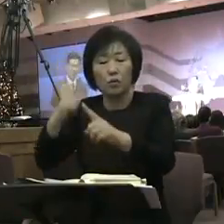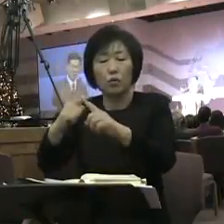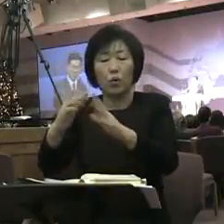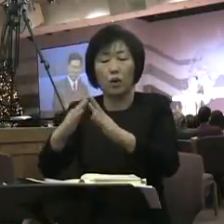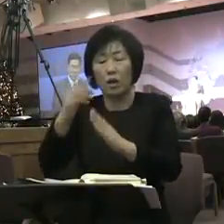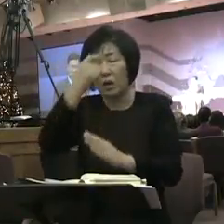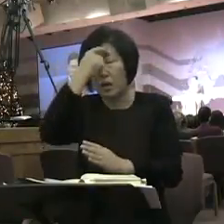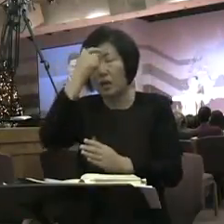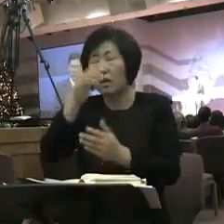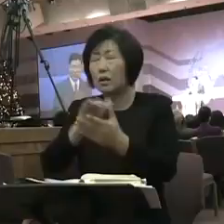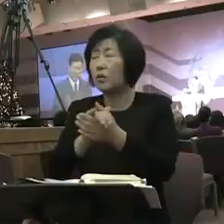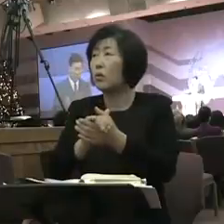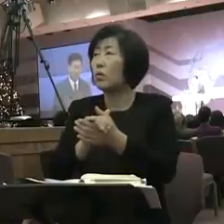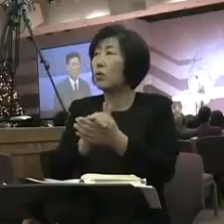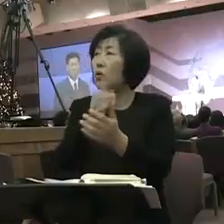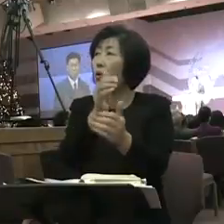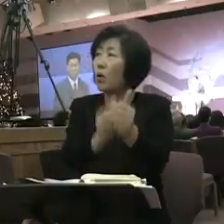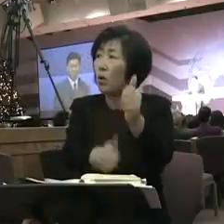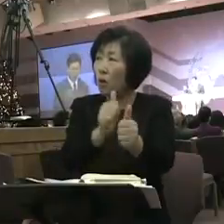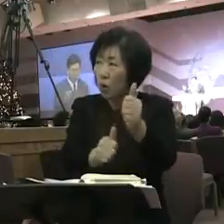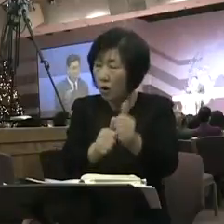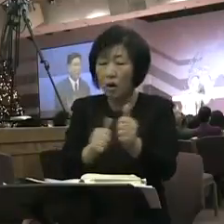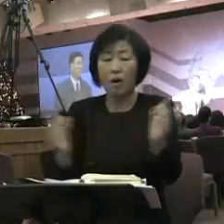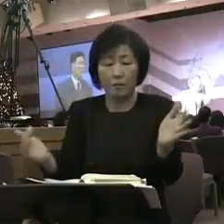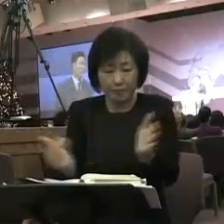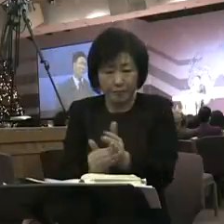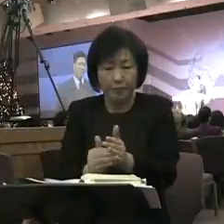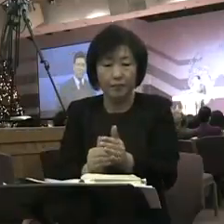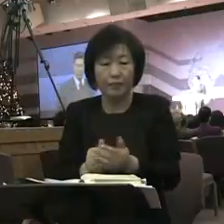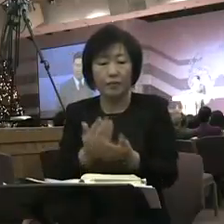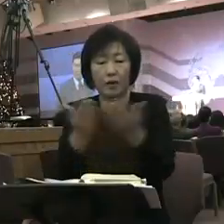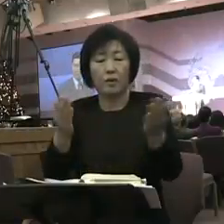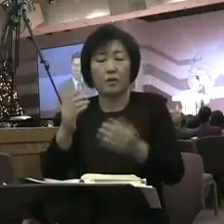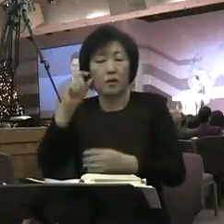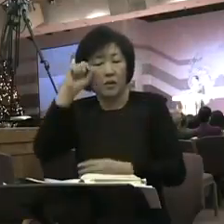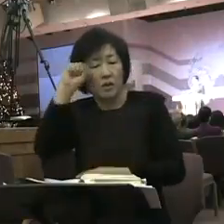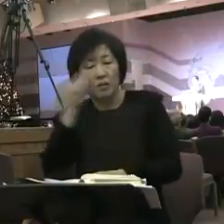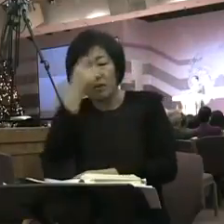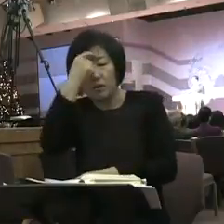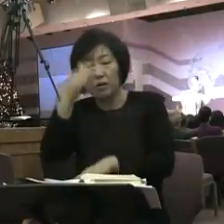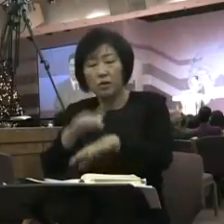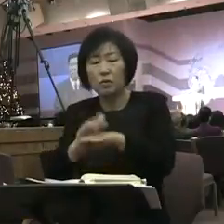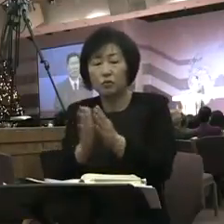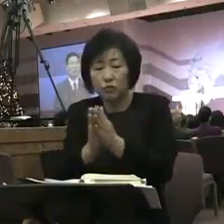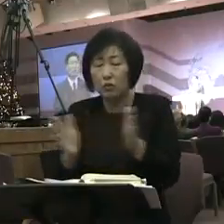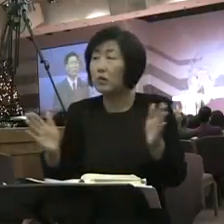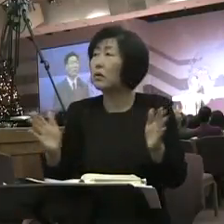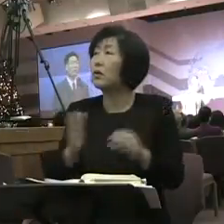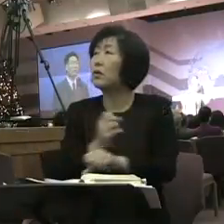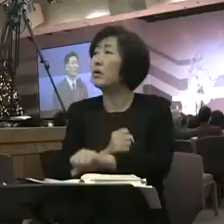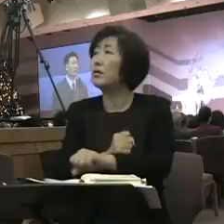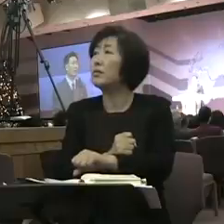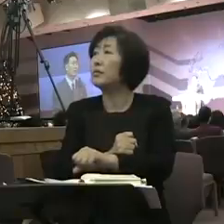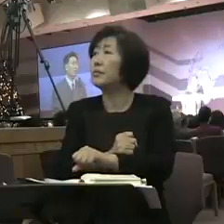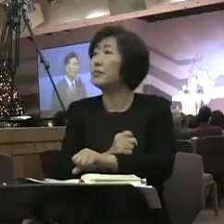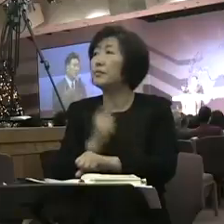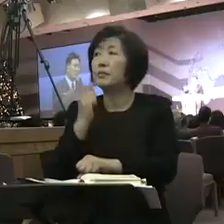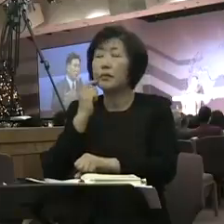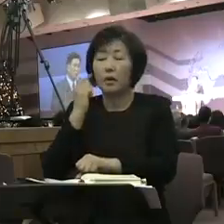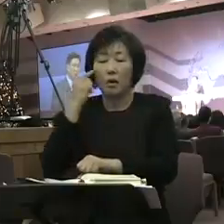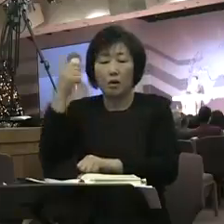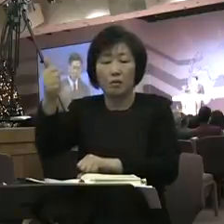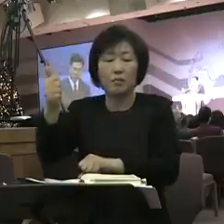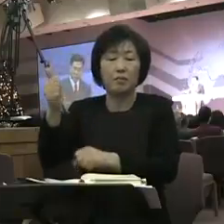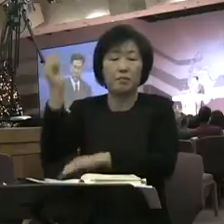대해서 도전을 하시다가 그랬습니다. 여러분들도 새벽기도를 시작을 하라고. 이 목사님이 그